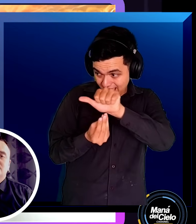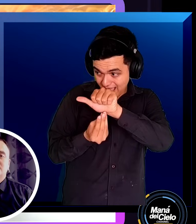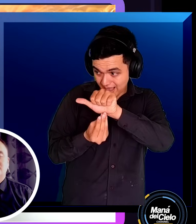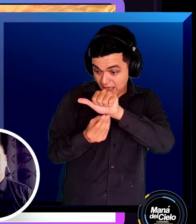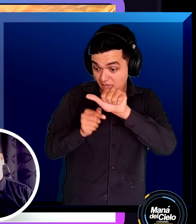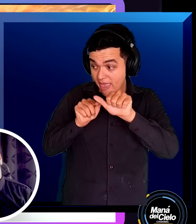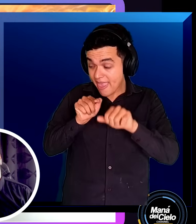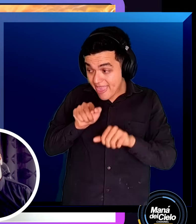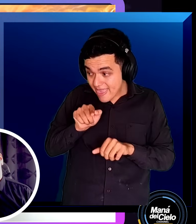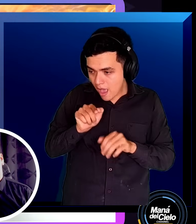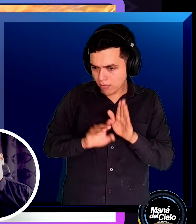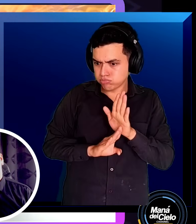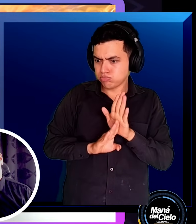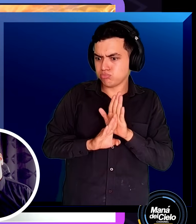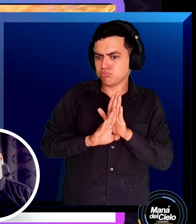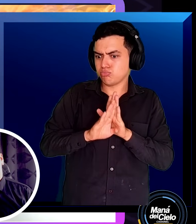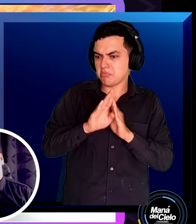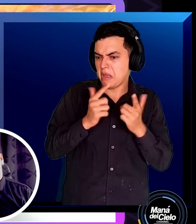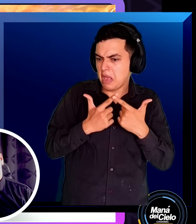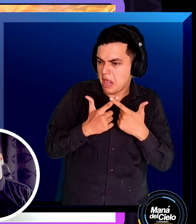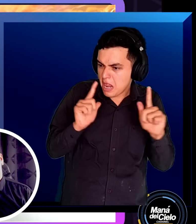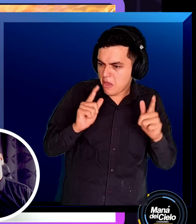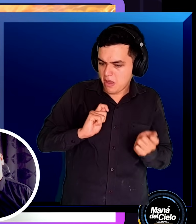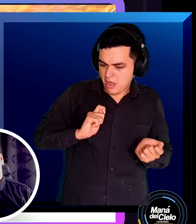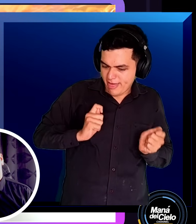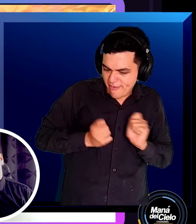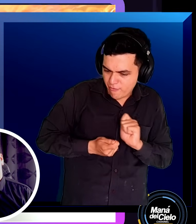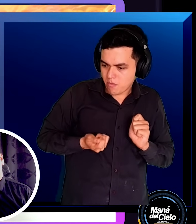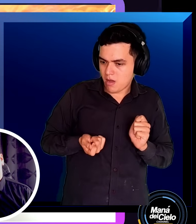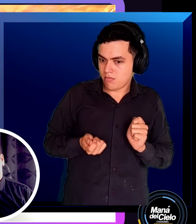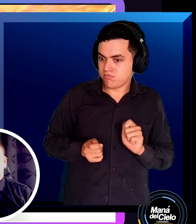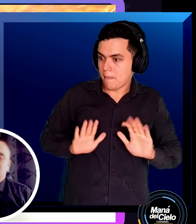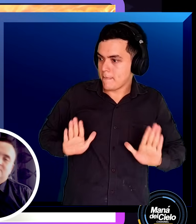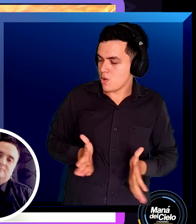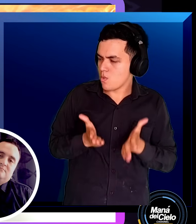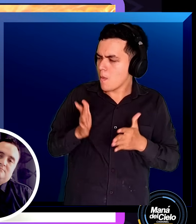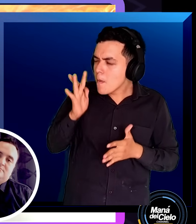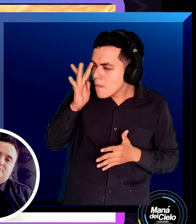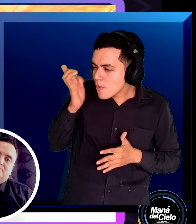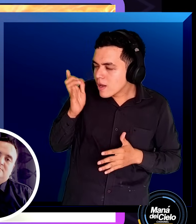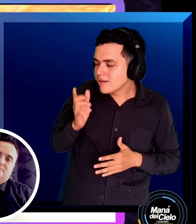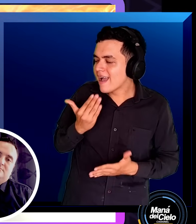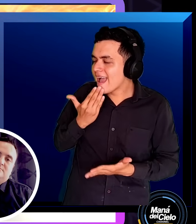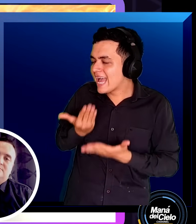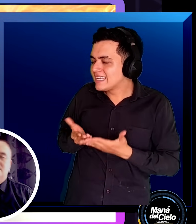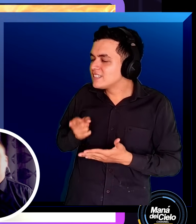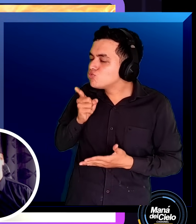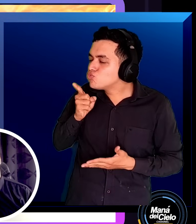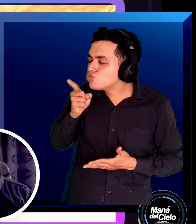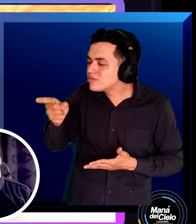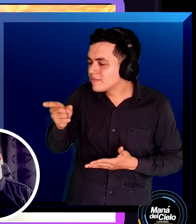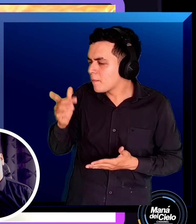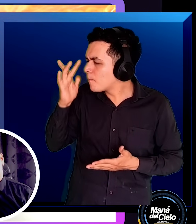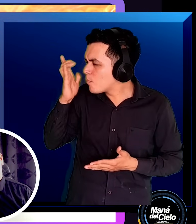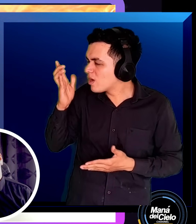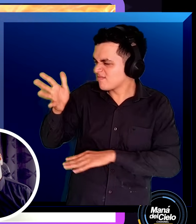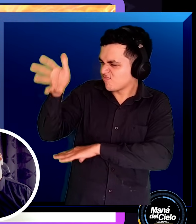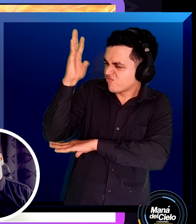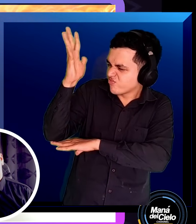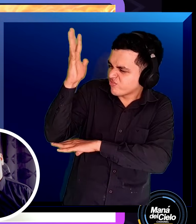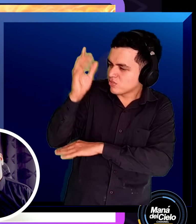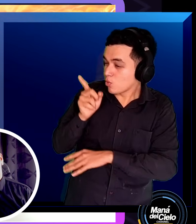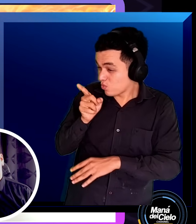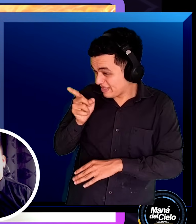disculpa, hermano, no haber podido ir anoche al culto allá, como estuve enseñando toda la mañana a las esposas de pastores. En la tarde me